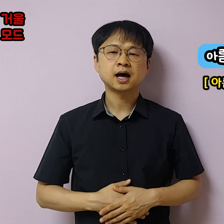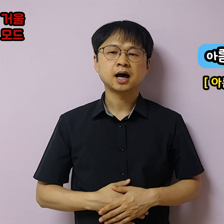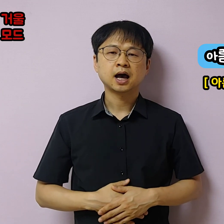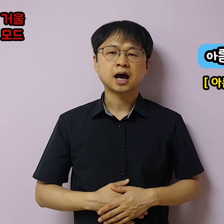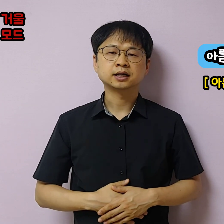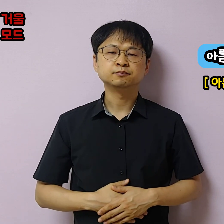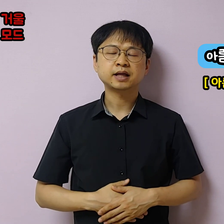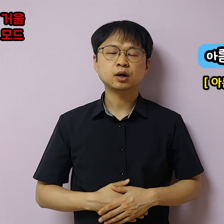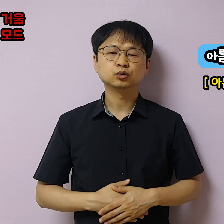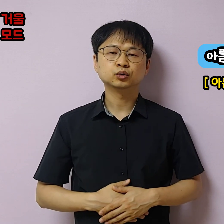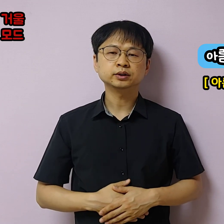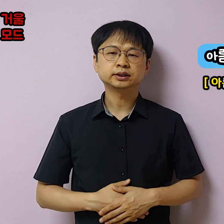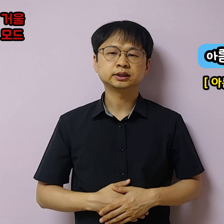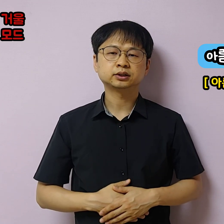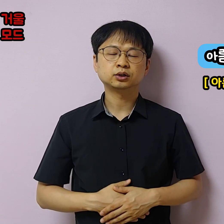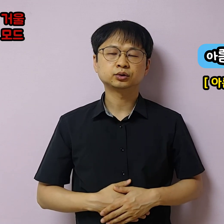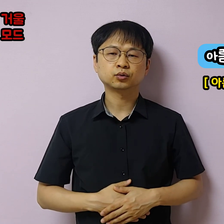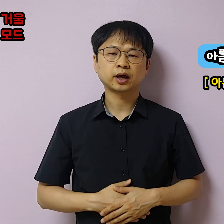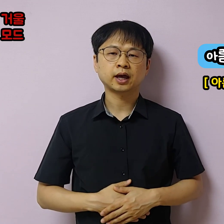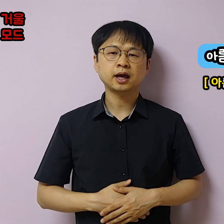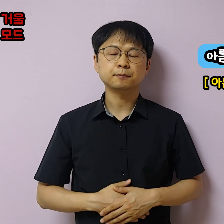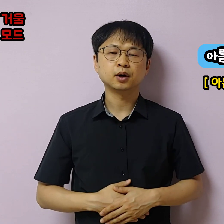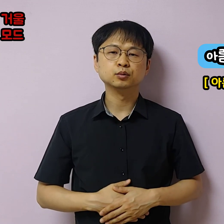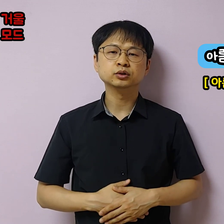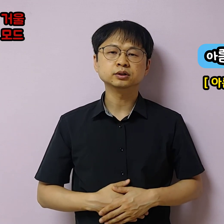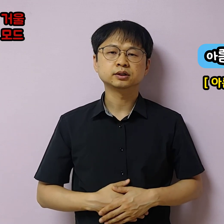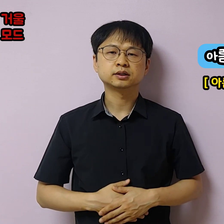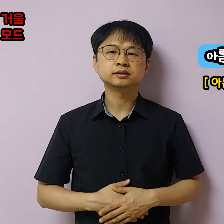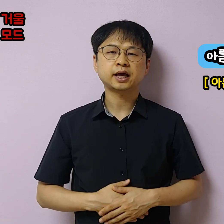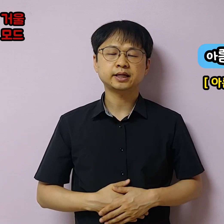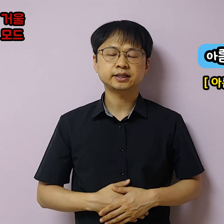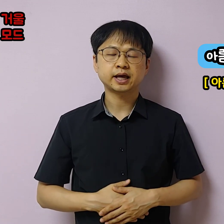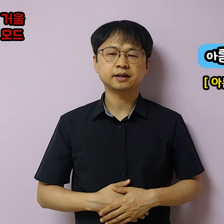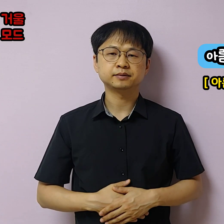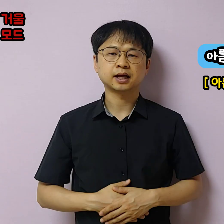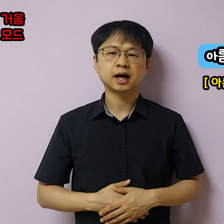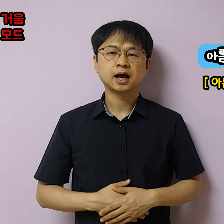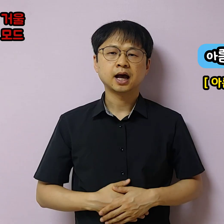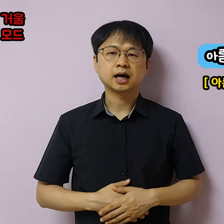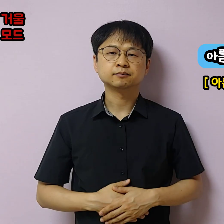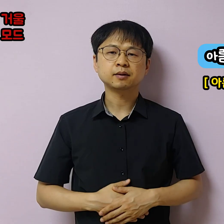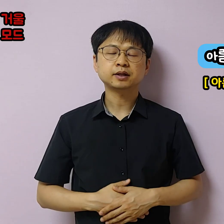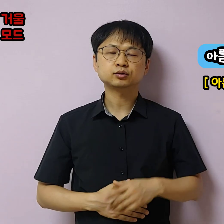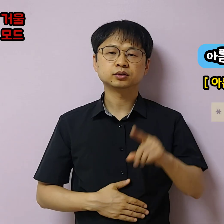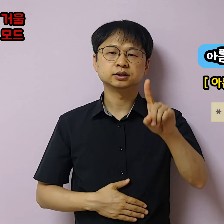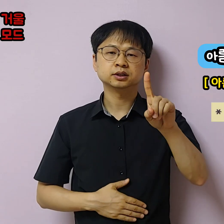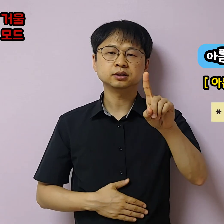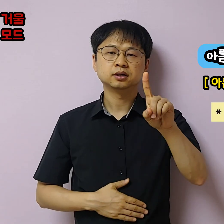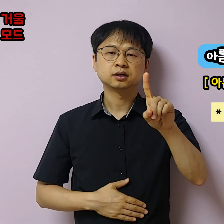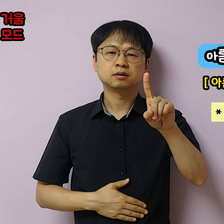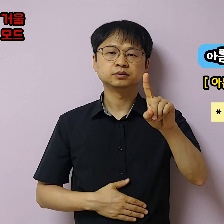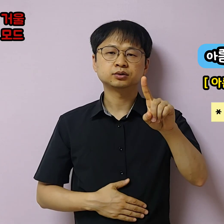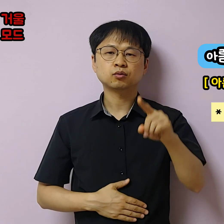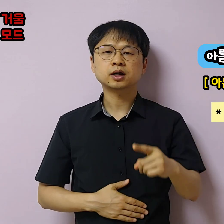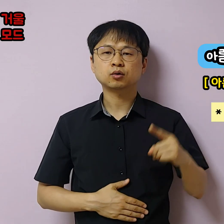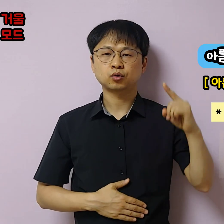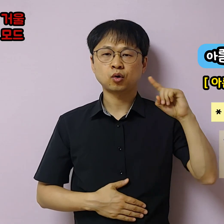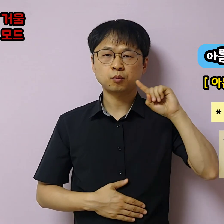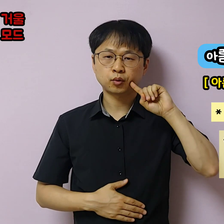가사 아름다운 시절 속에 머문 그대이기에입니다. 아름답다 수어는 검지손가락으로 볼에